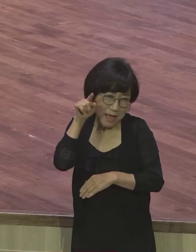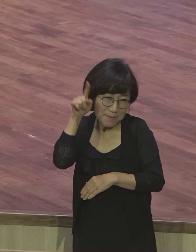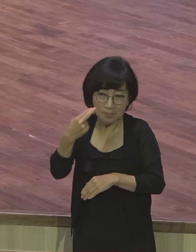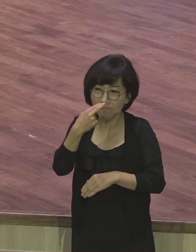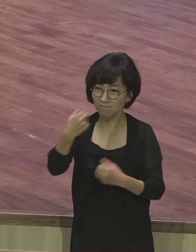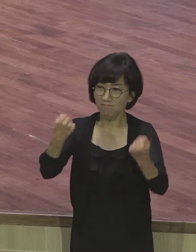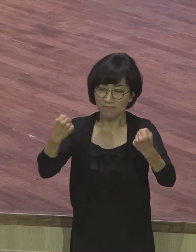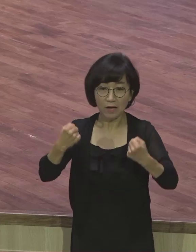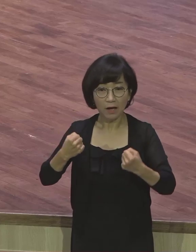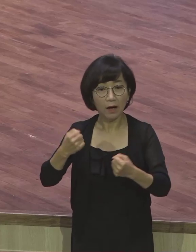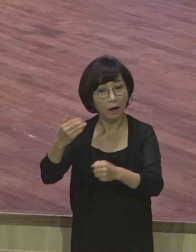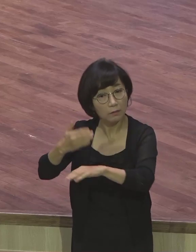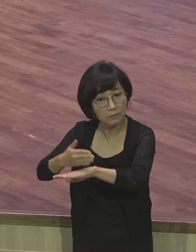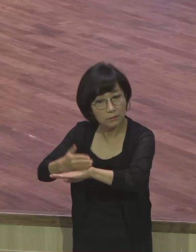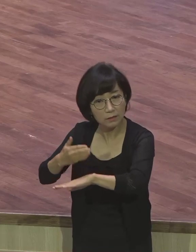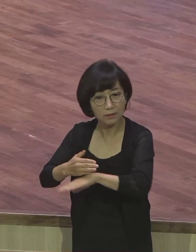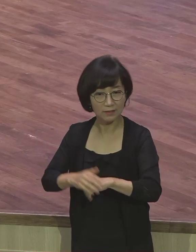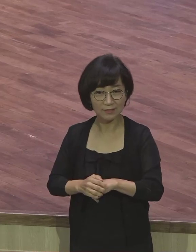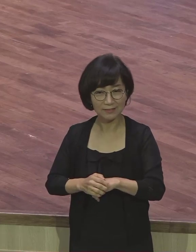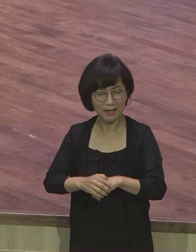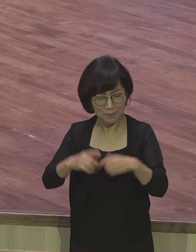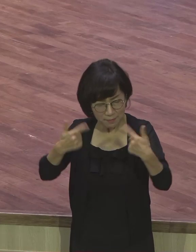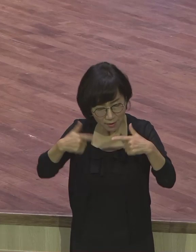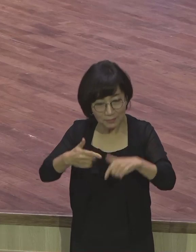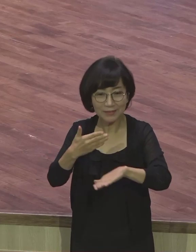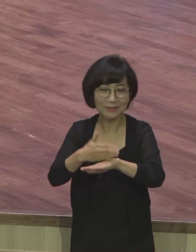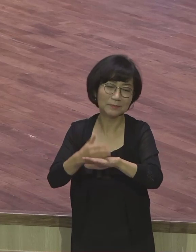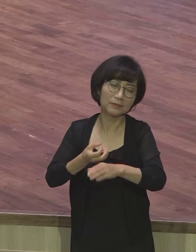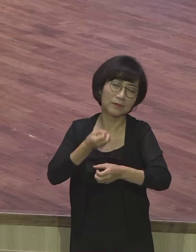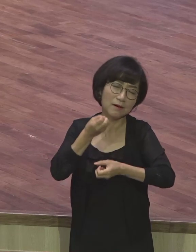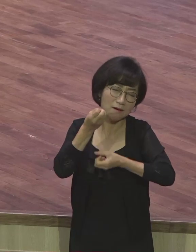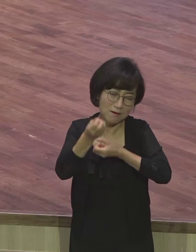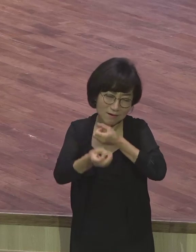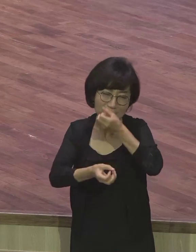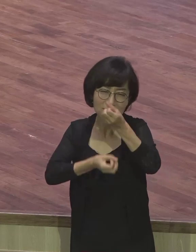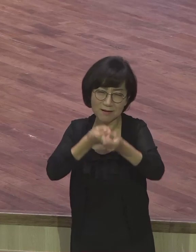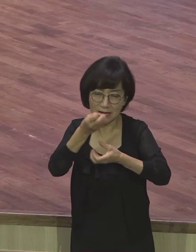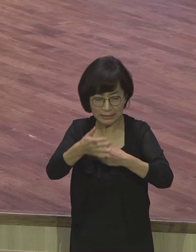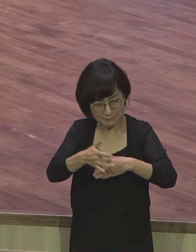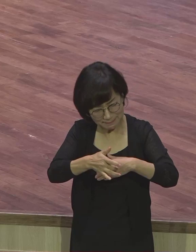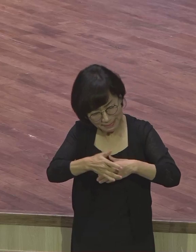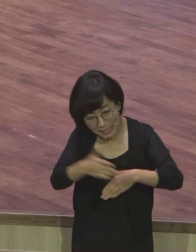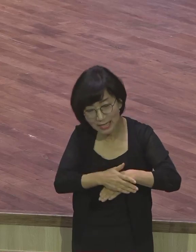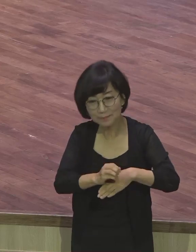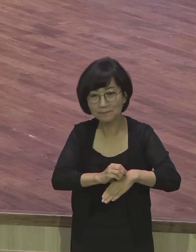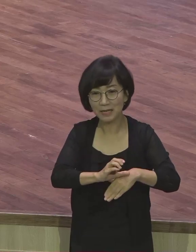거, 감사합니다. 이런 감사시 가진 뿌리 체질이